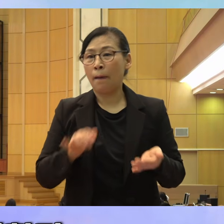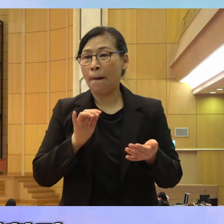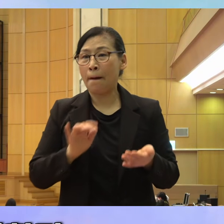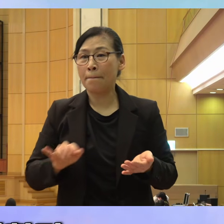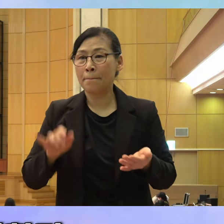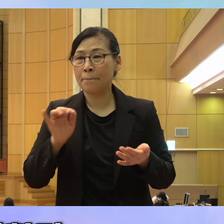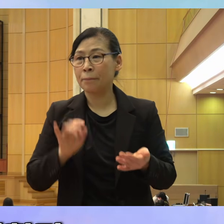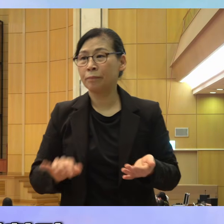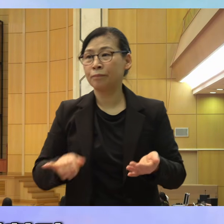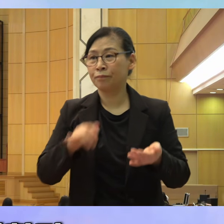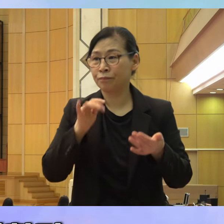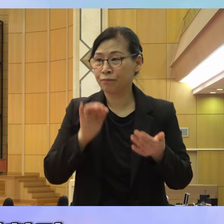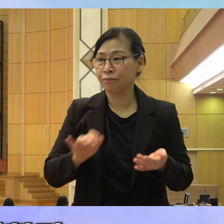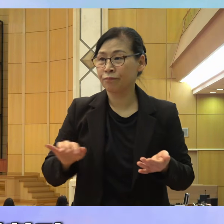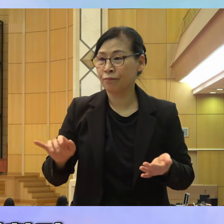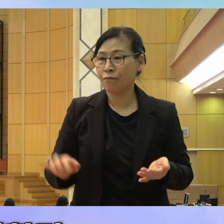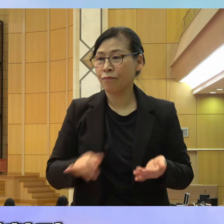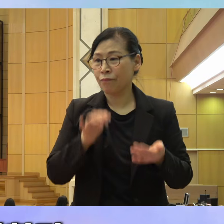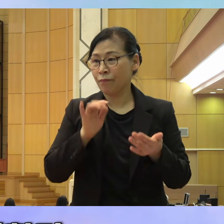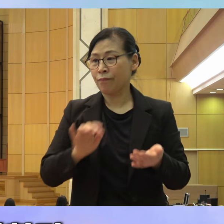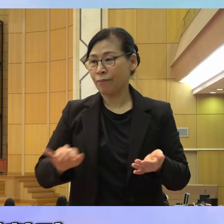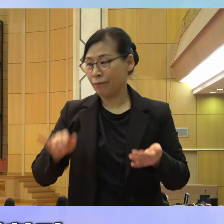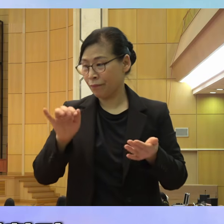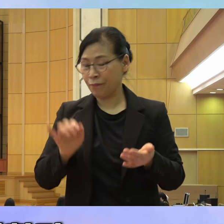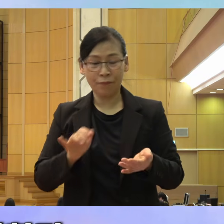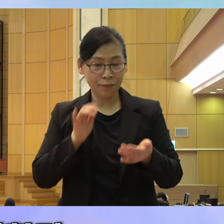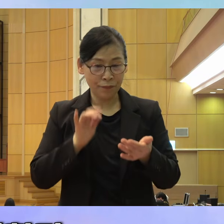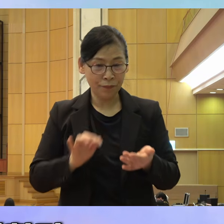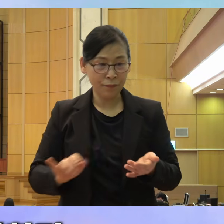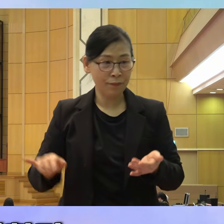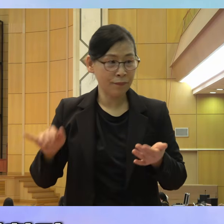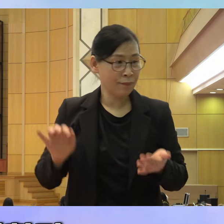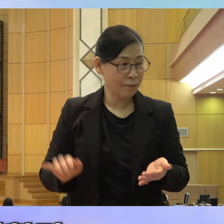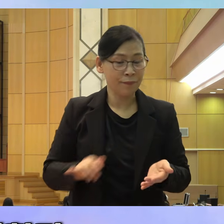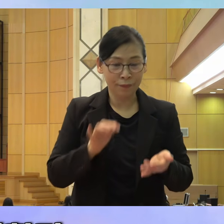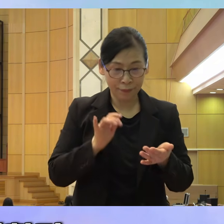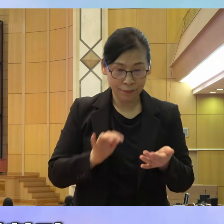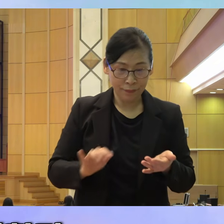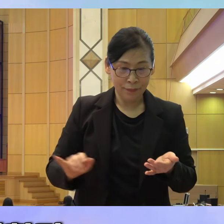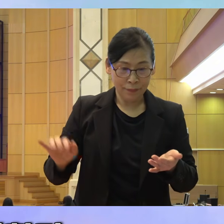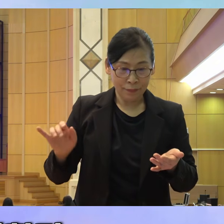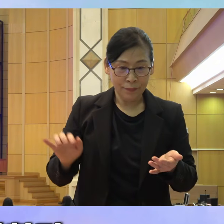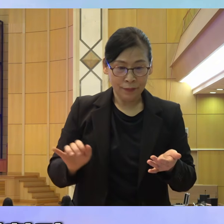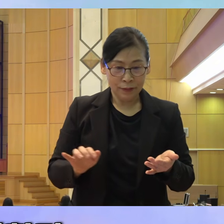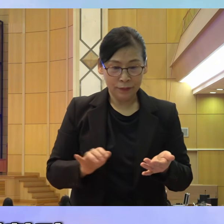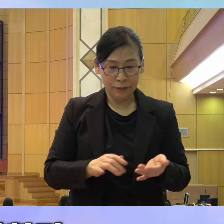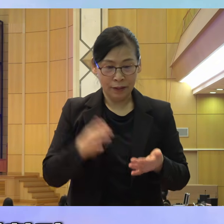기도하시면서 주의 3부 예배를 주님께 드리겠습니다. 마음에